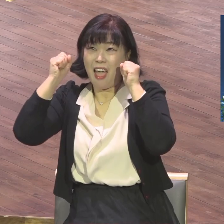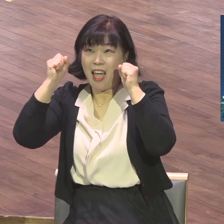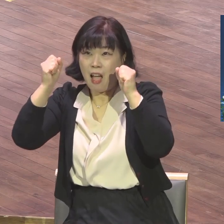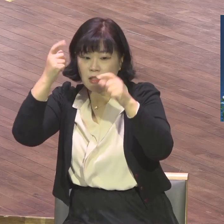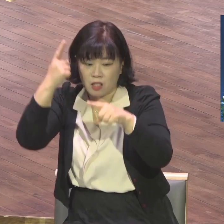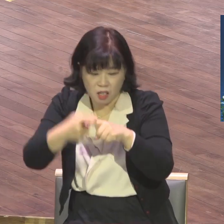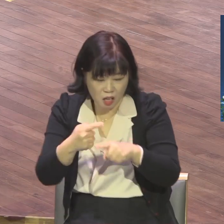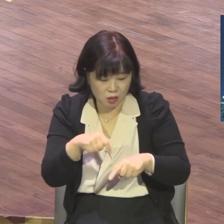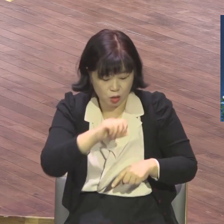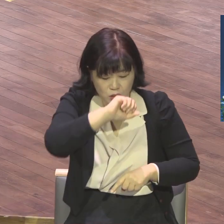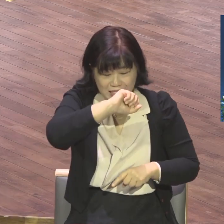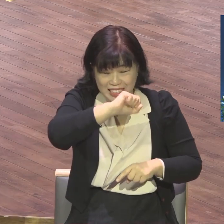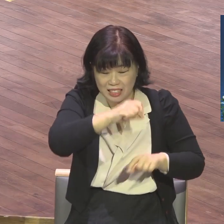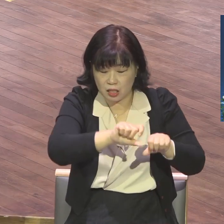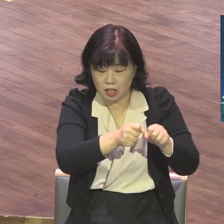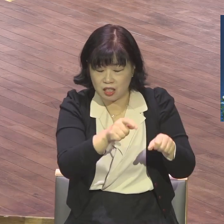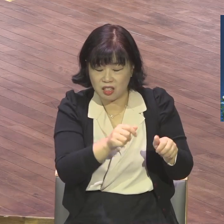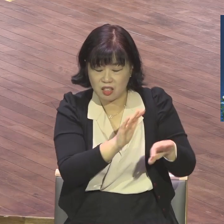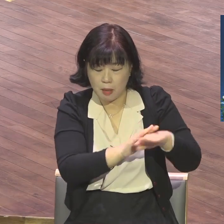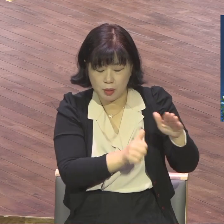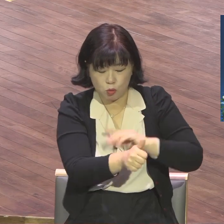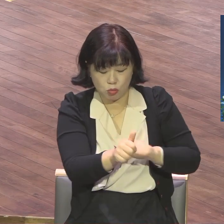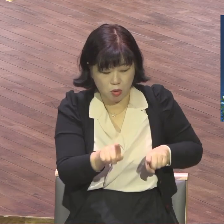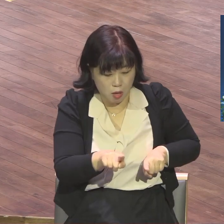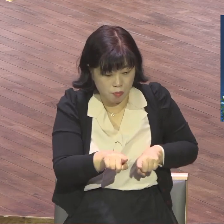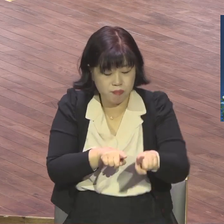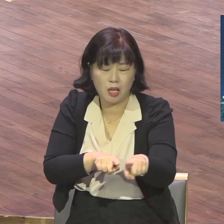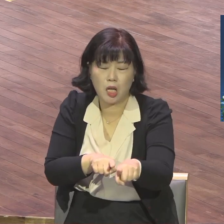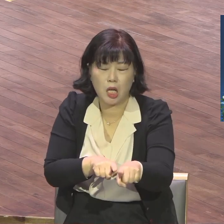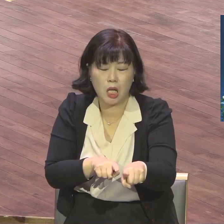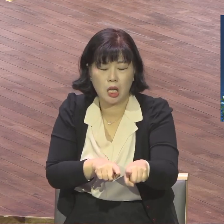본인뿐만 아니라 그 세 사람이 그 팀이